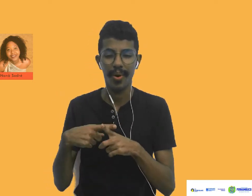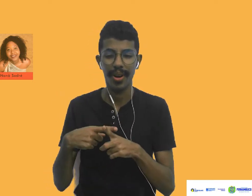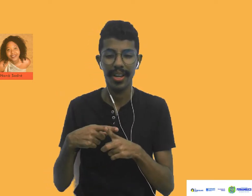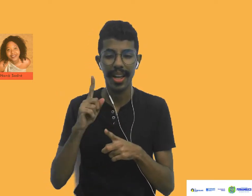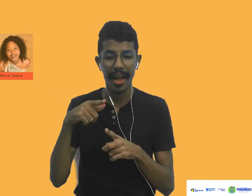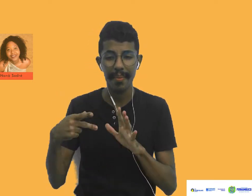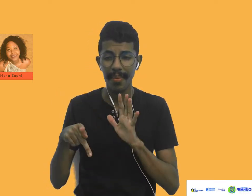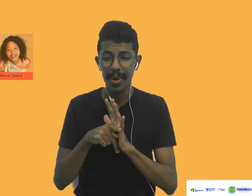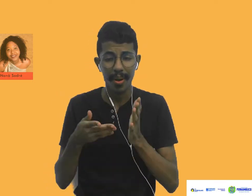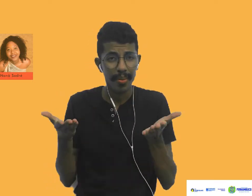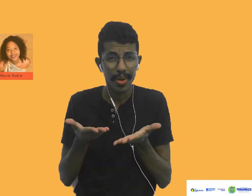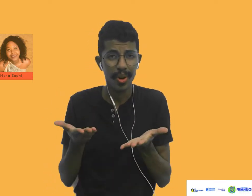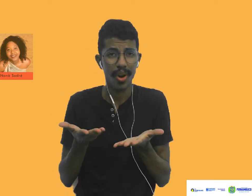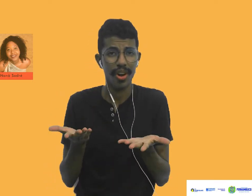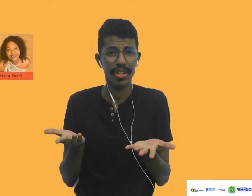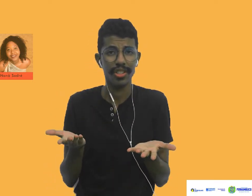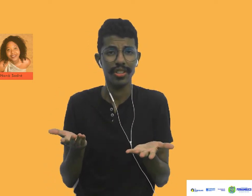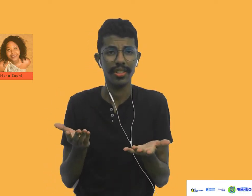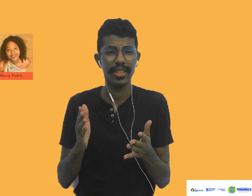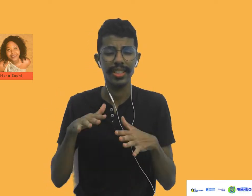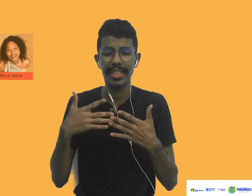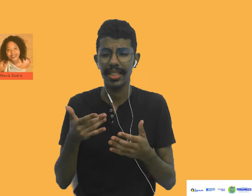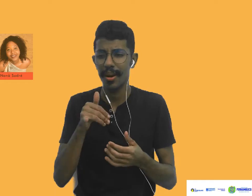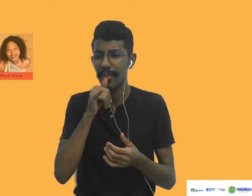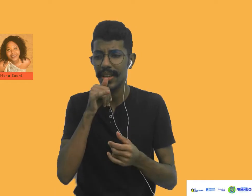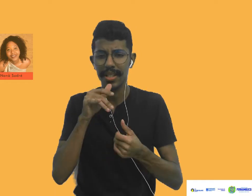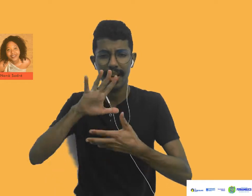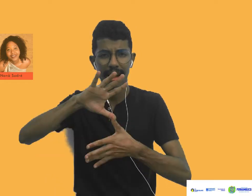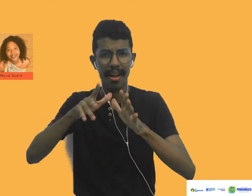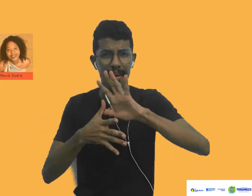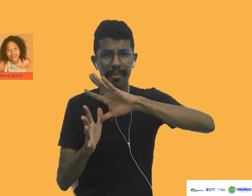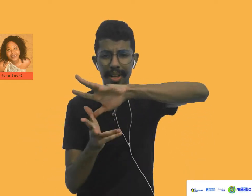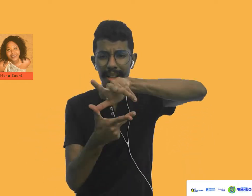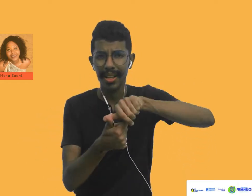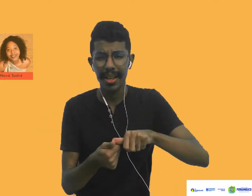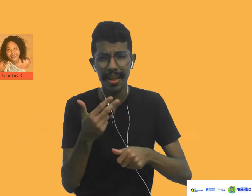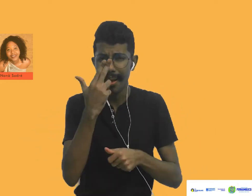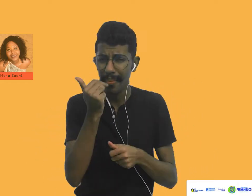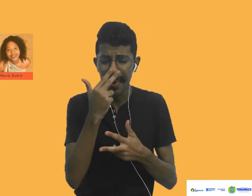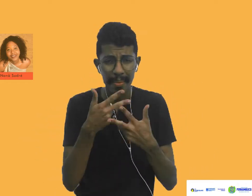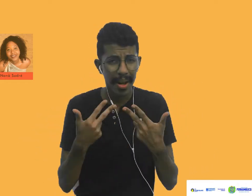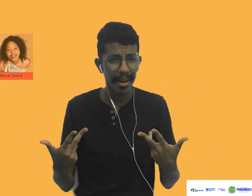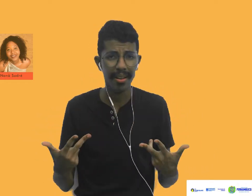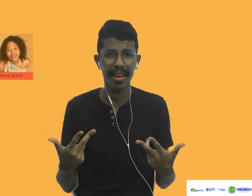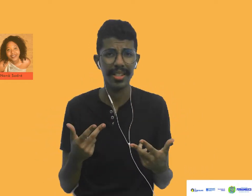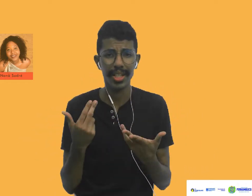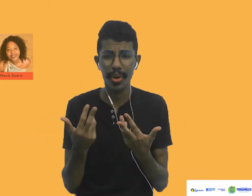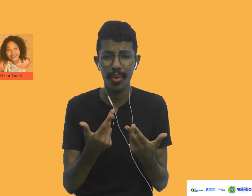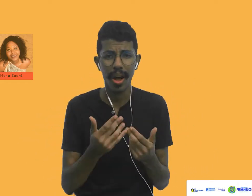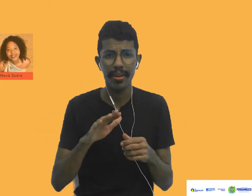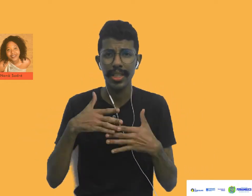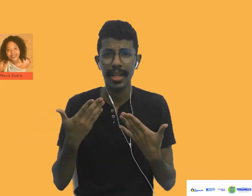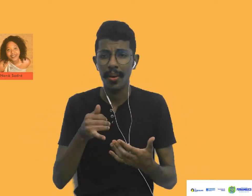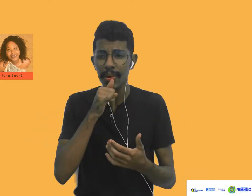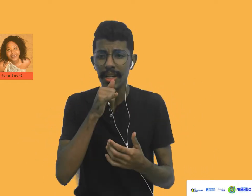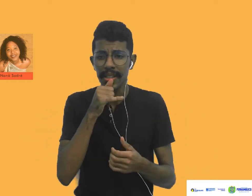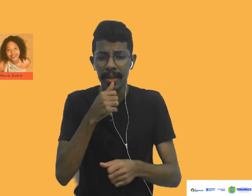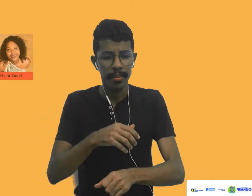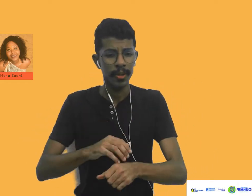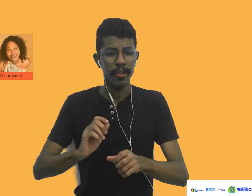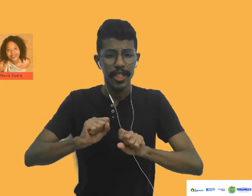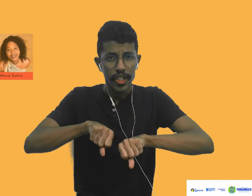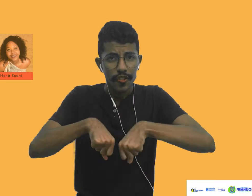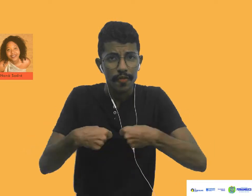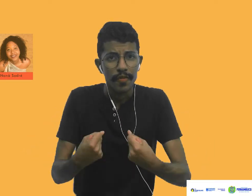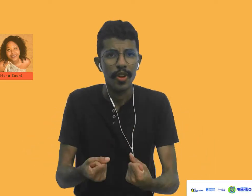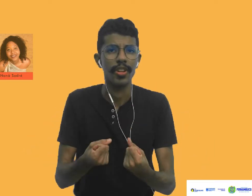para a gente é o que tem sempre. Então, na pandemia não foi diferente. Então, arregaçar as mangas, né? Fazer uma campanha em